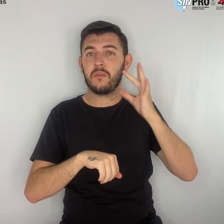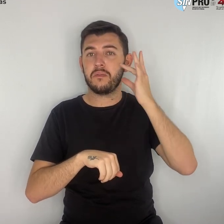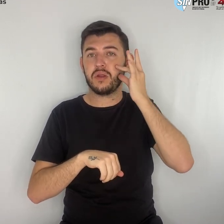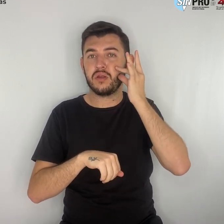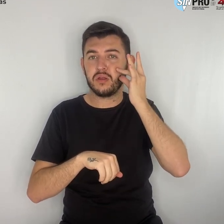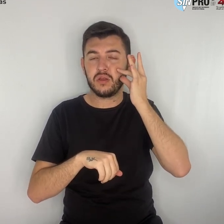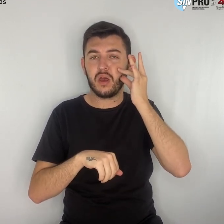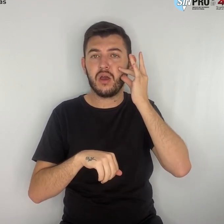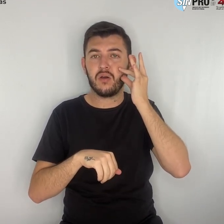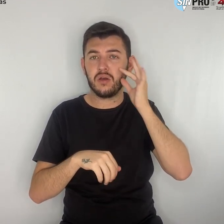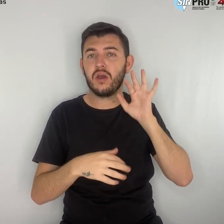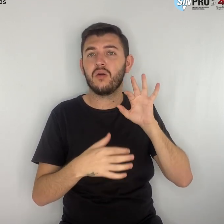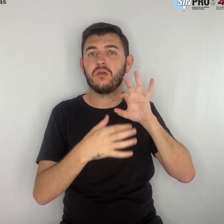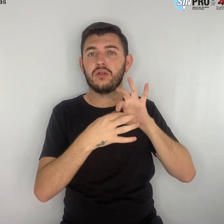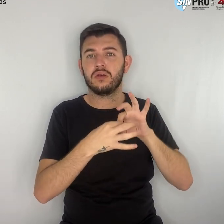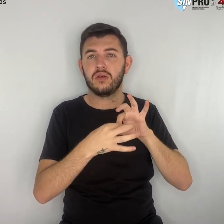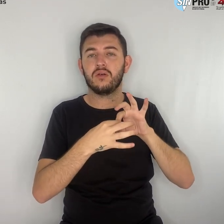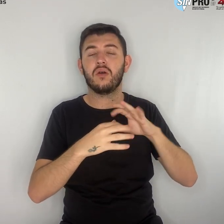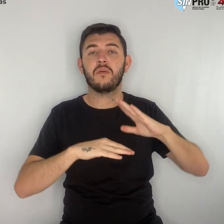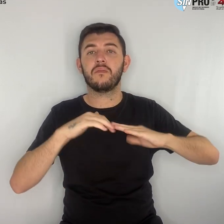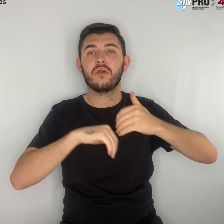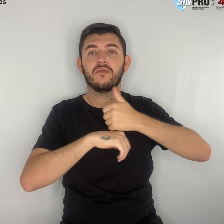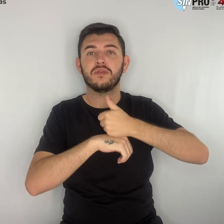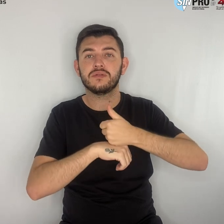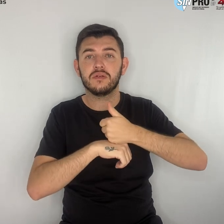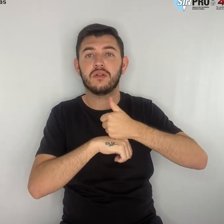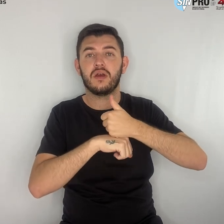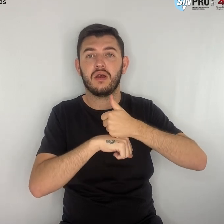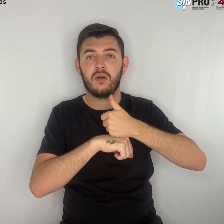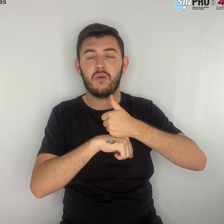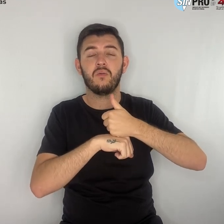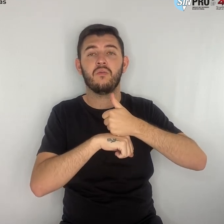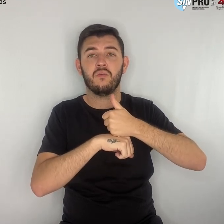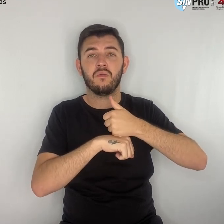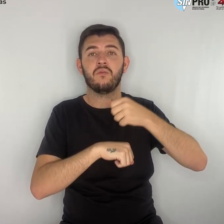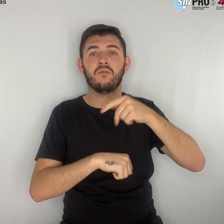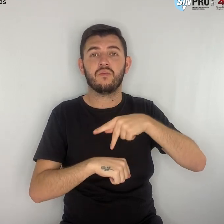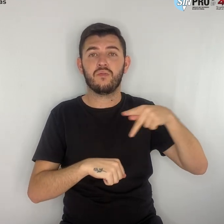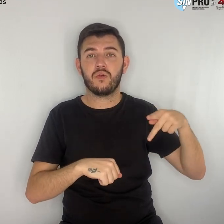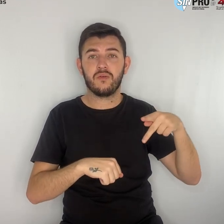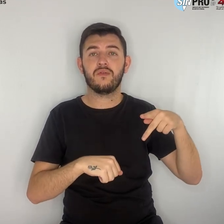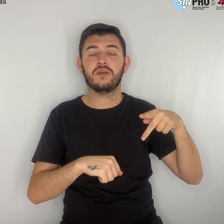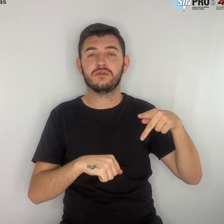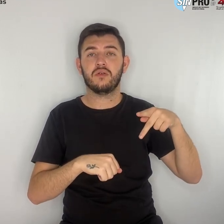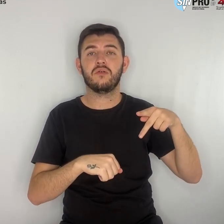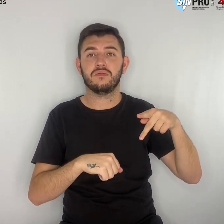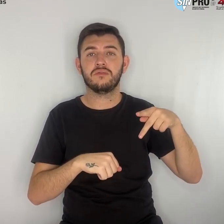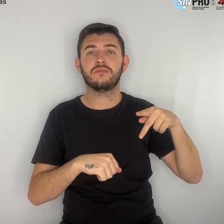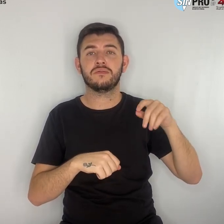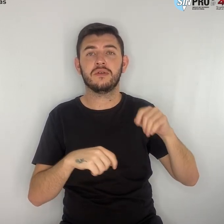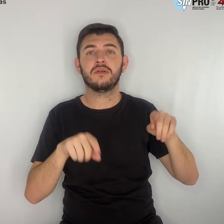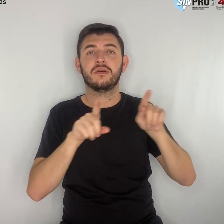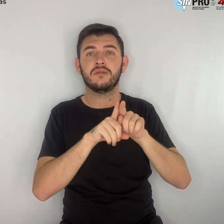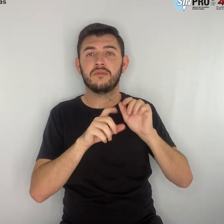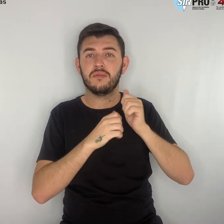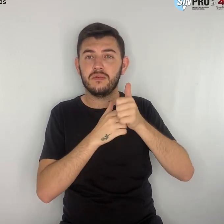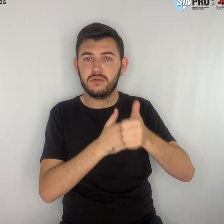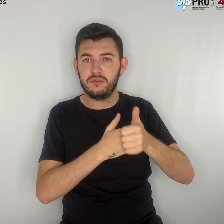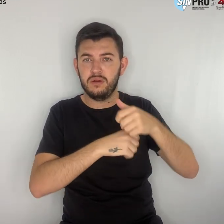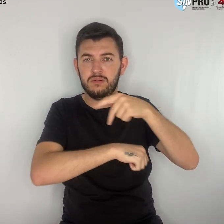profissional docente e ter acompanhamento pedagógico consistente para aprofundar